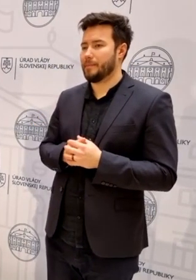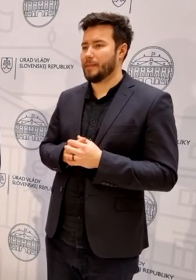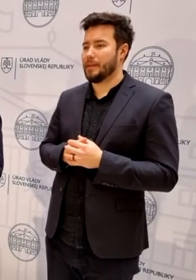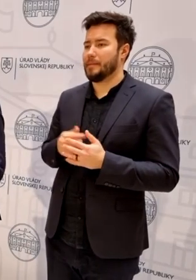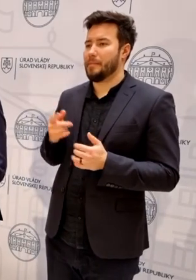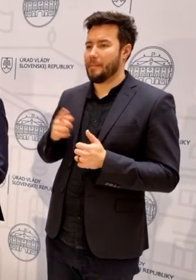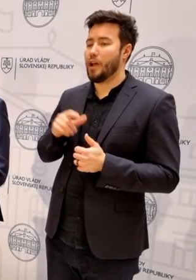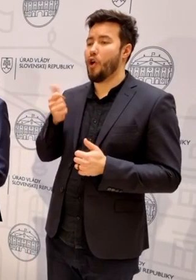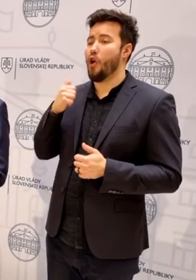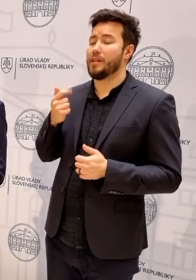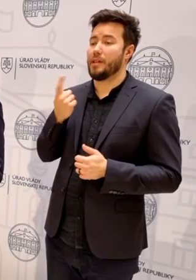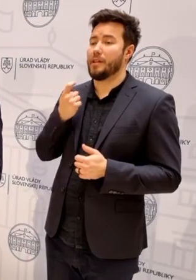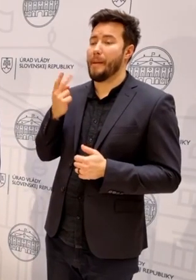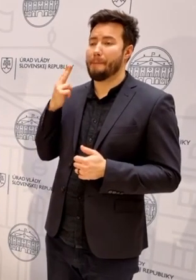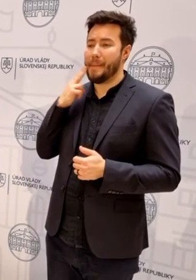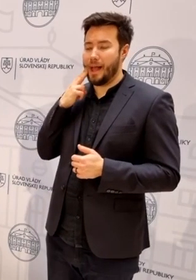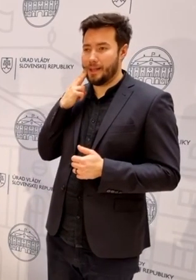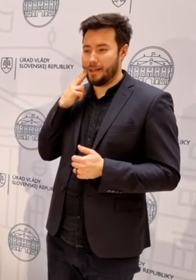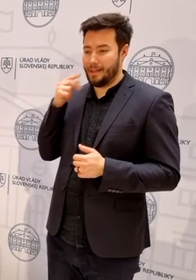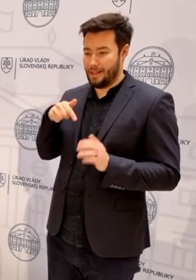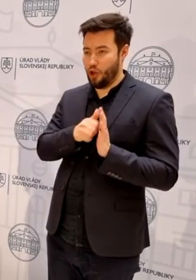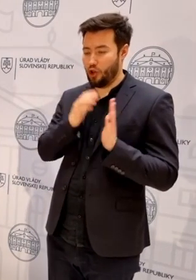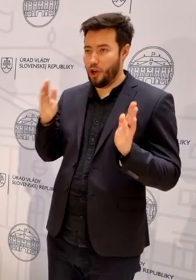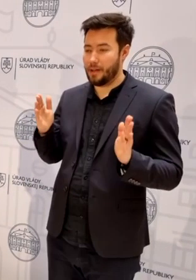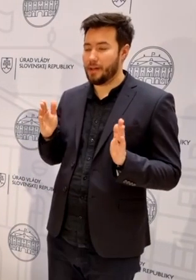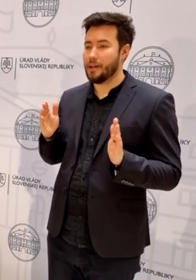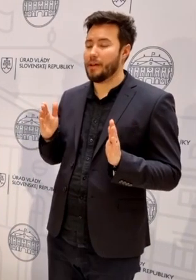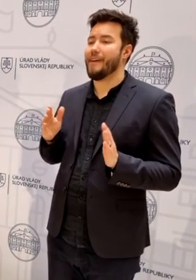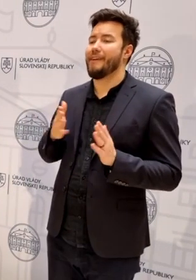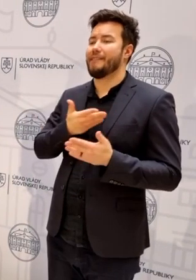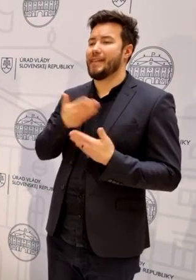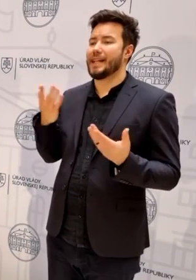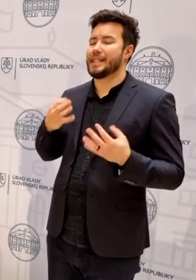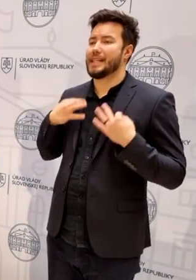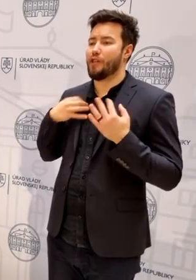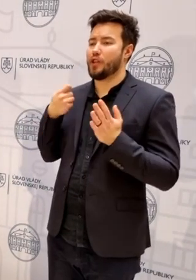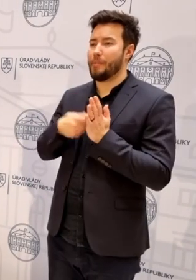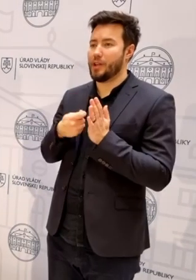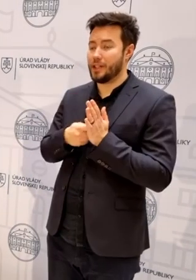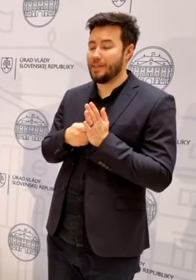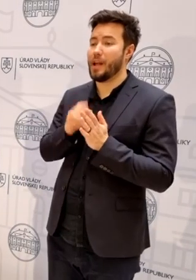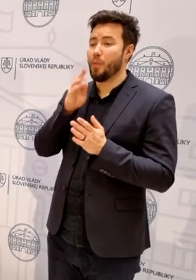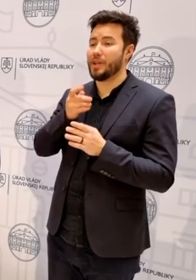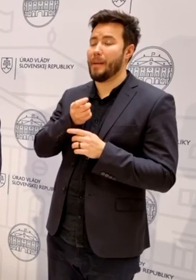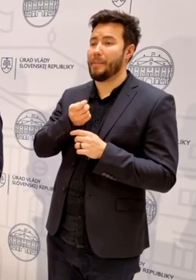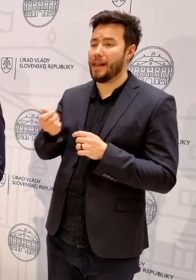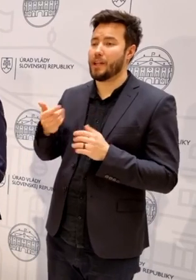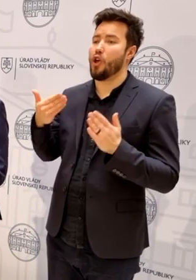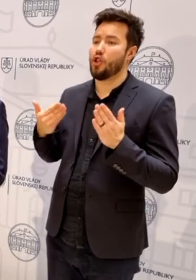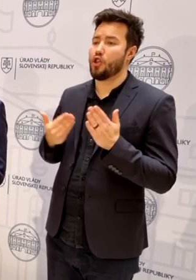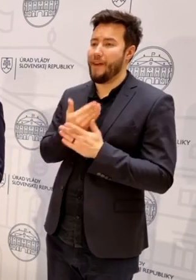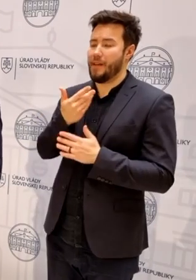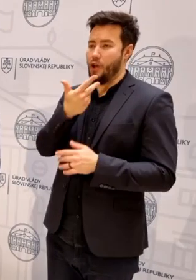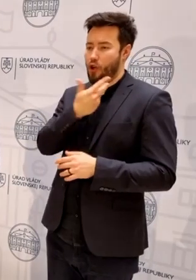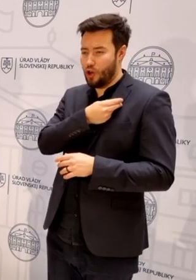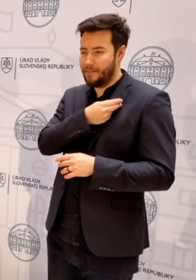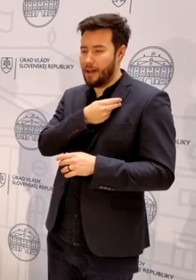mája tohto roku bude plne hradená z verejného zdravotného poistenia nová 9-valentná vakcína proti